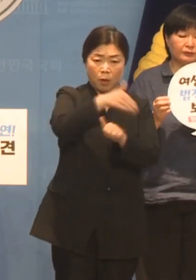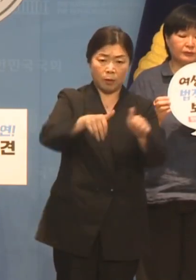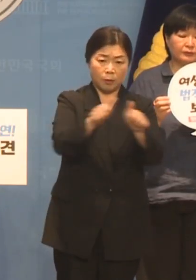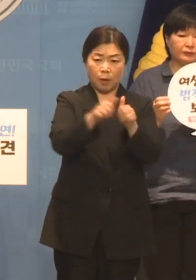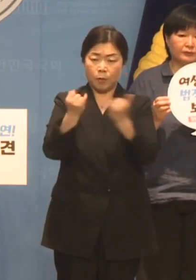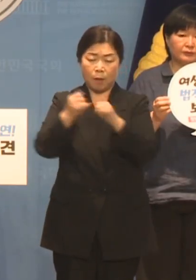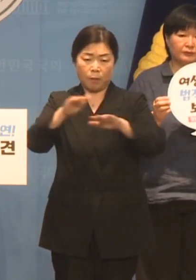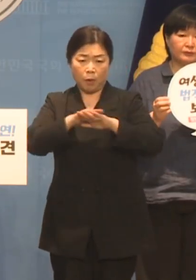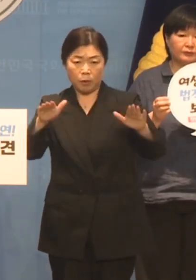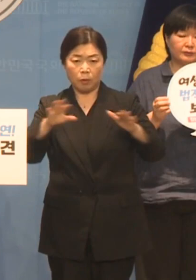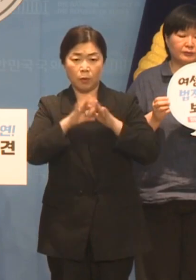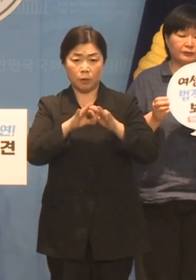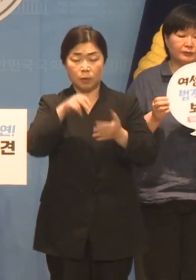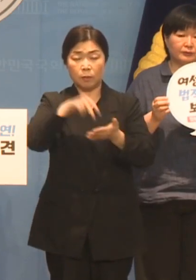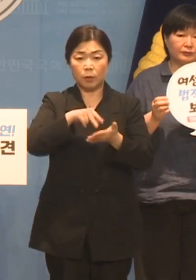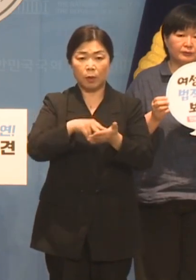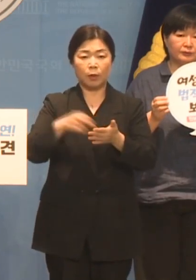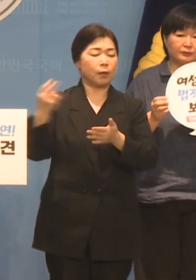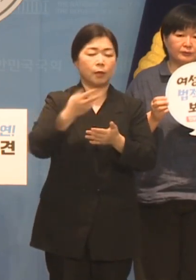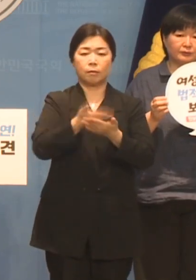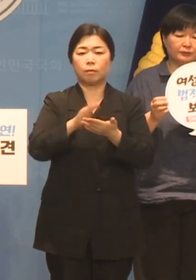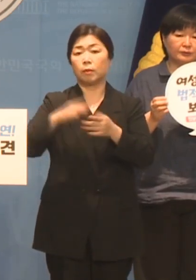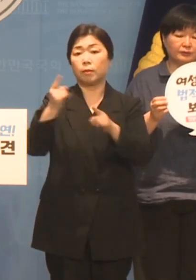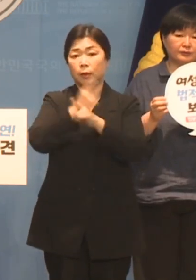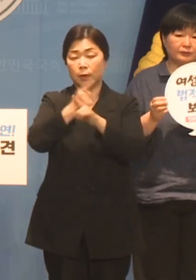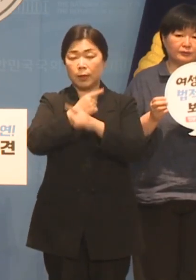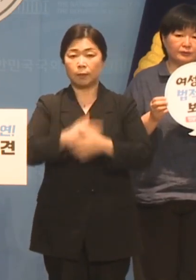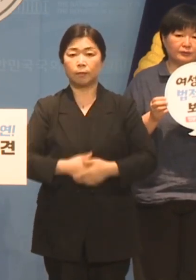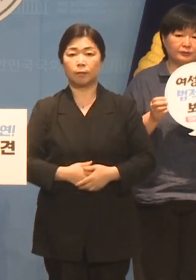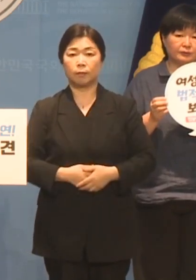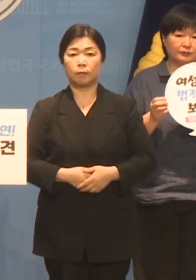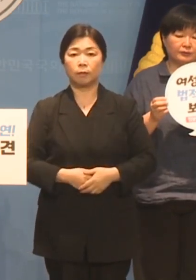관점에서 재정비하겠습니다. 다섯째,